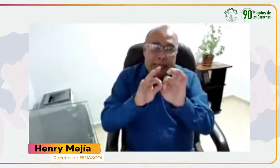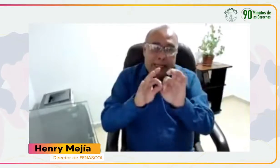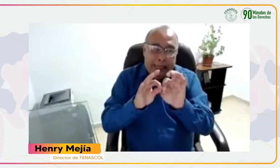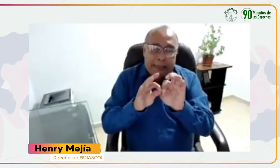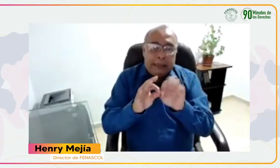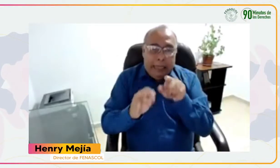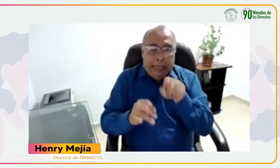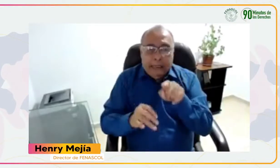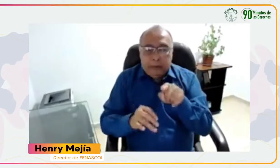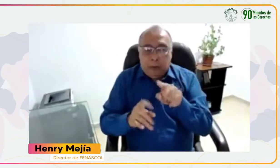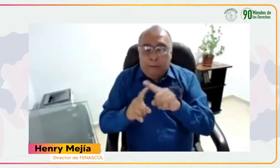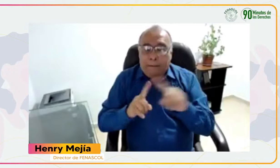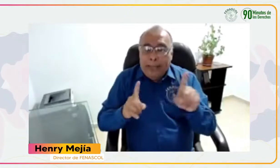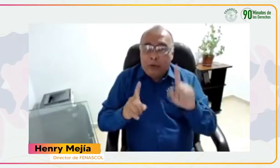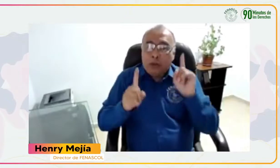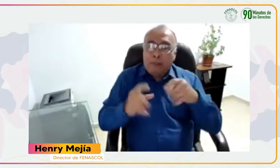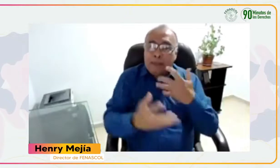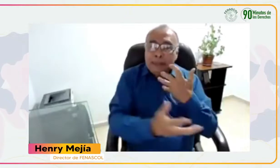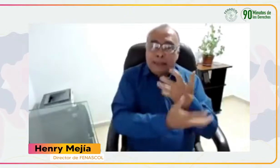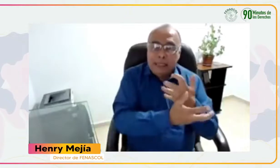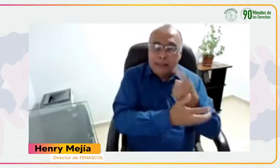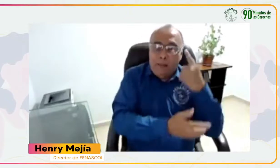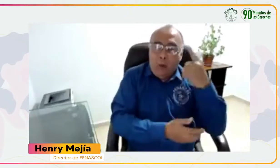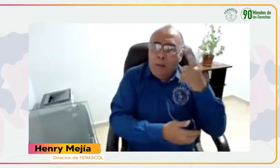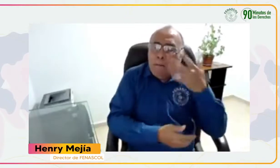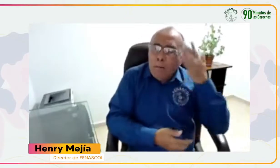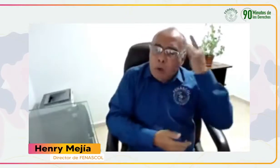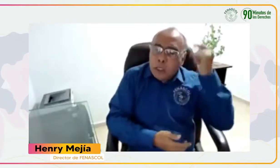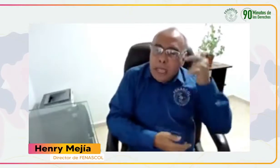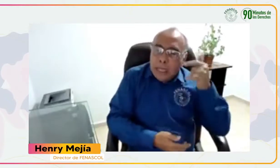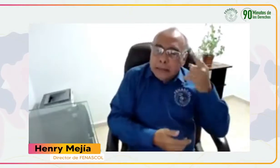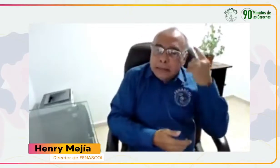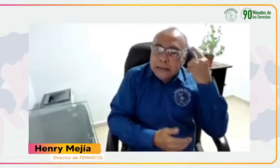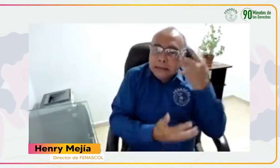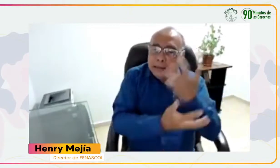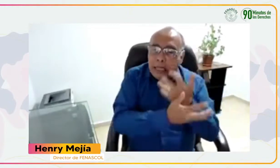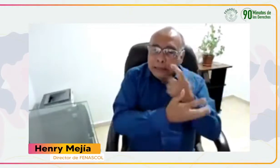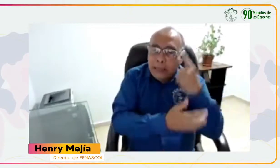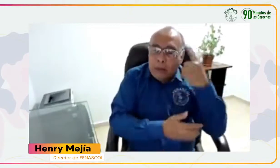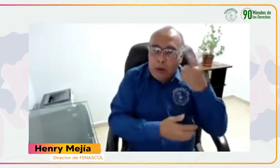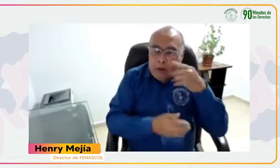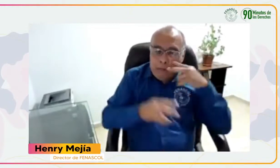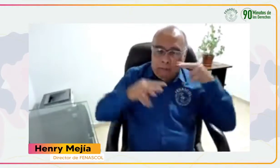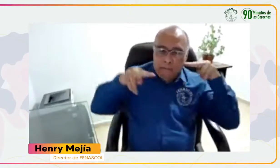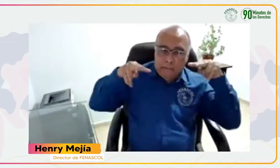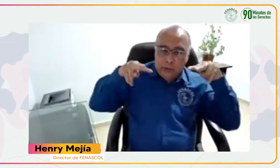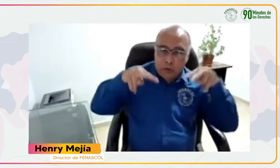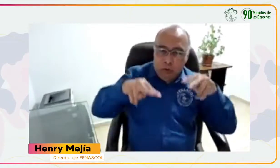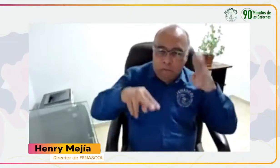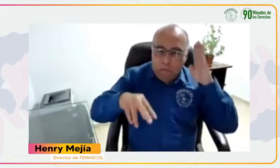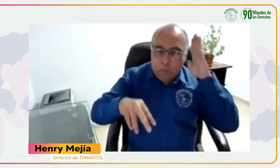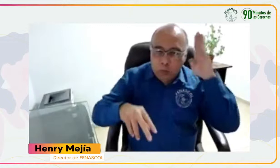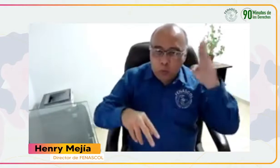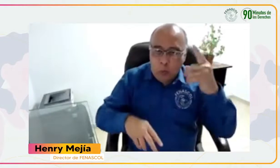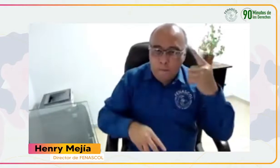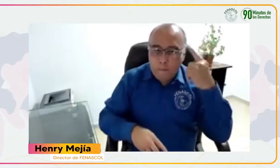aquí son válidas y son importantes, pero también conocer esa perspectiva desde las ciencias políticas y por qué esa participación